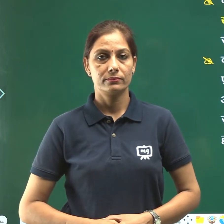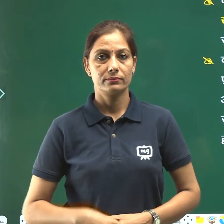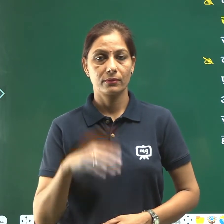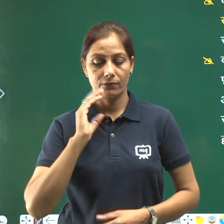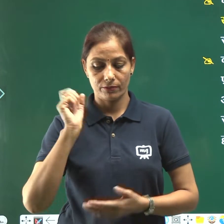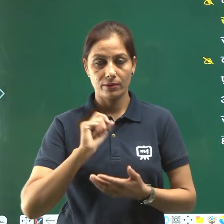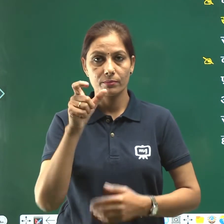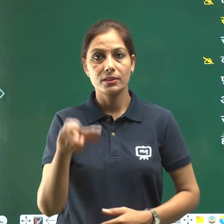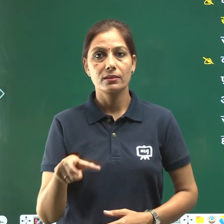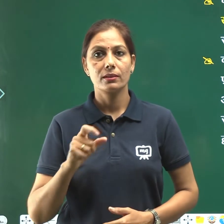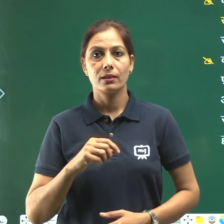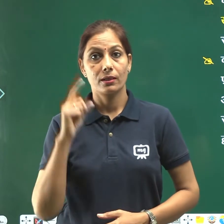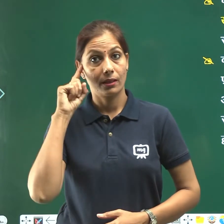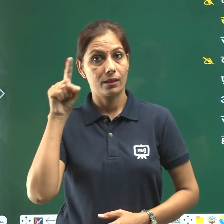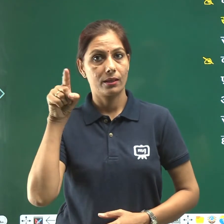कवि के लिए